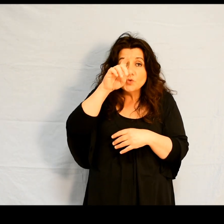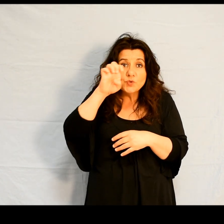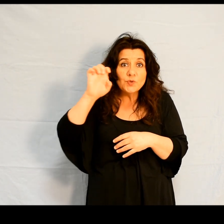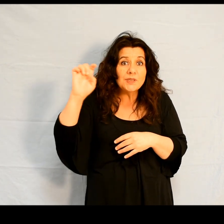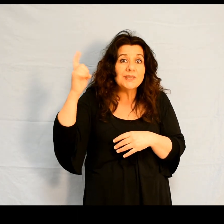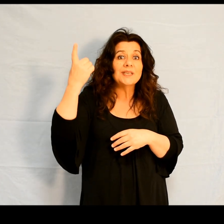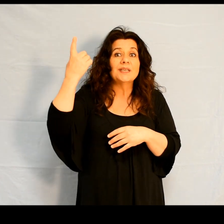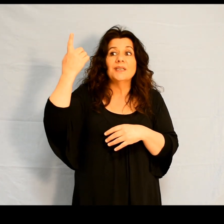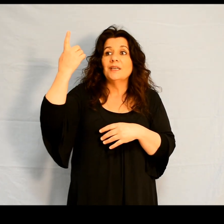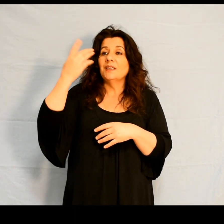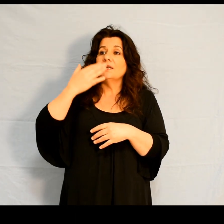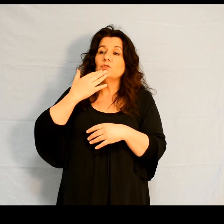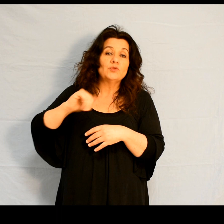et de la Dépakode,